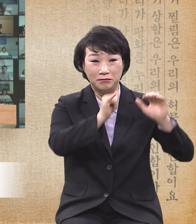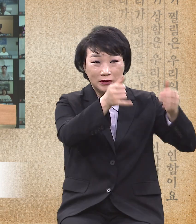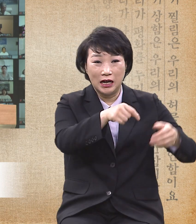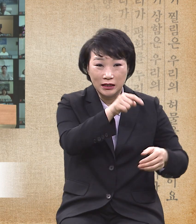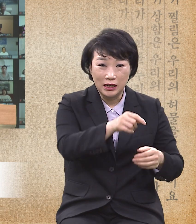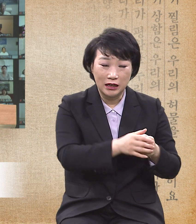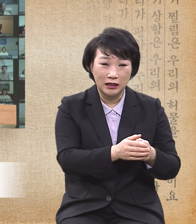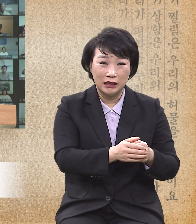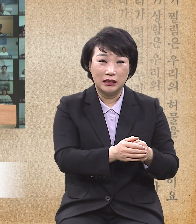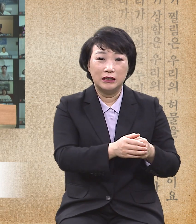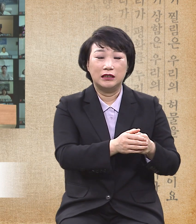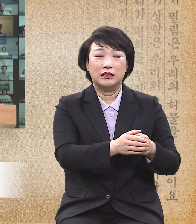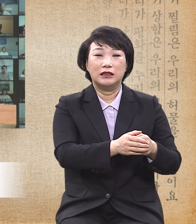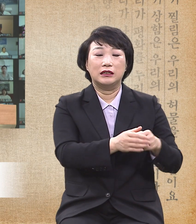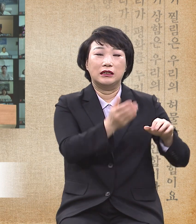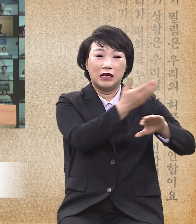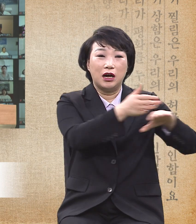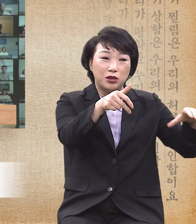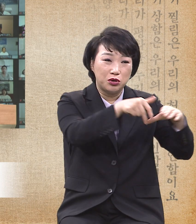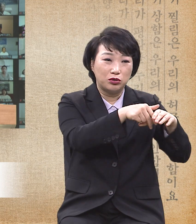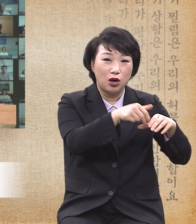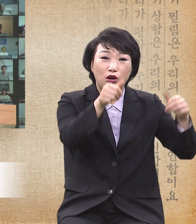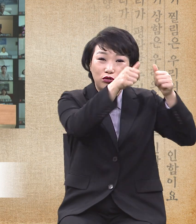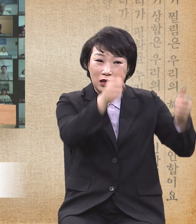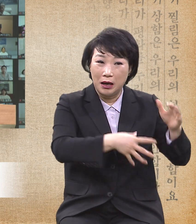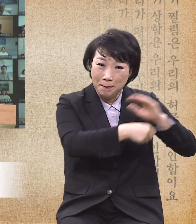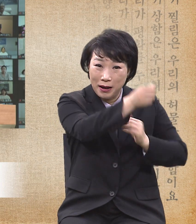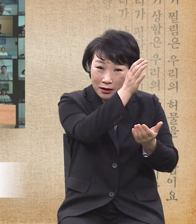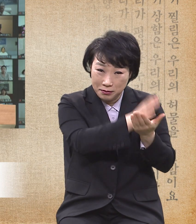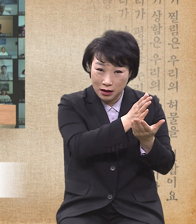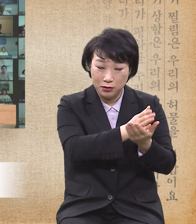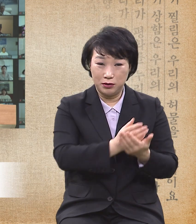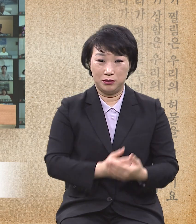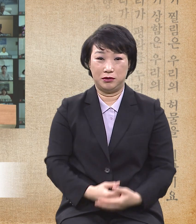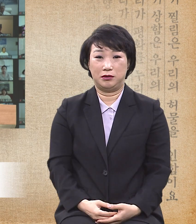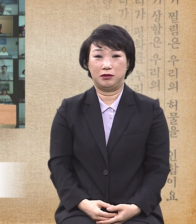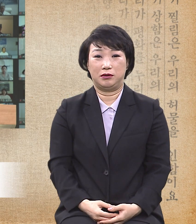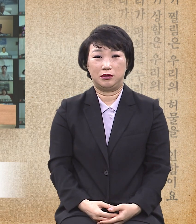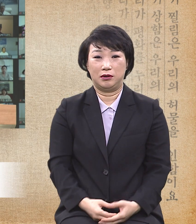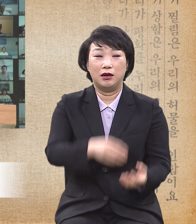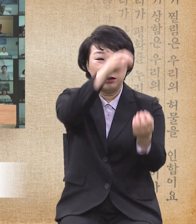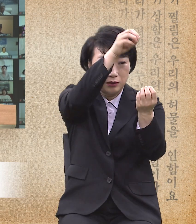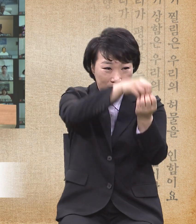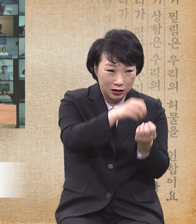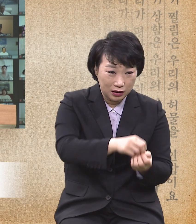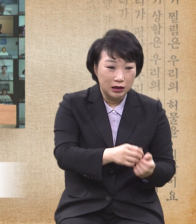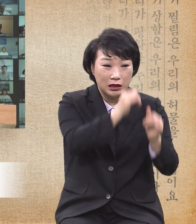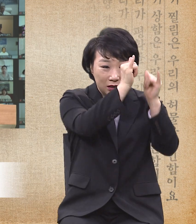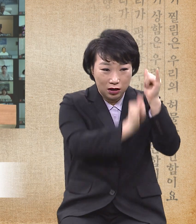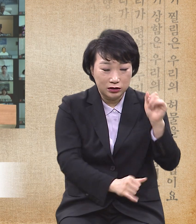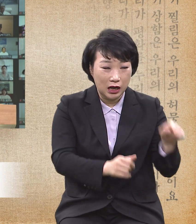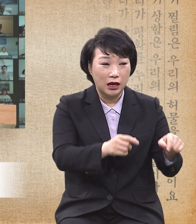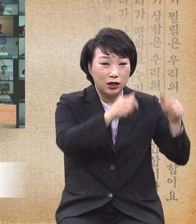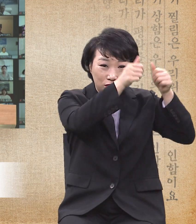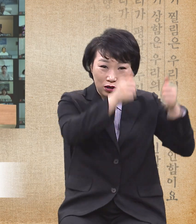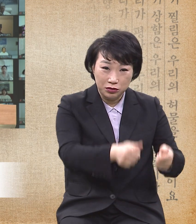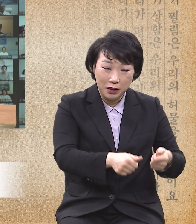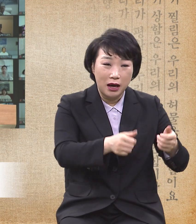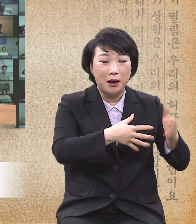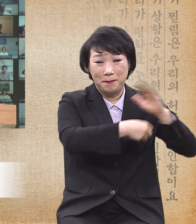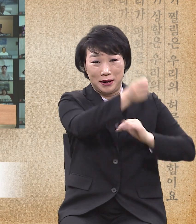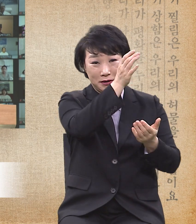세상의 이방 종교의 우상에게 뺏기지 말라 이 말이요. 내려온 전통의 역사의 우상에 뺏기지 말라 이